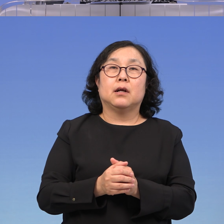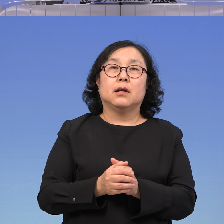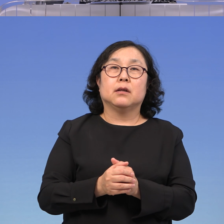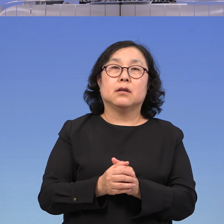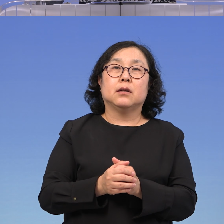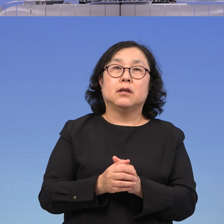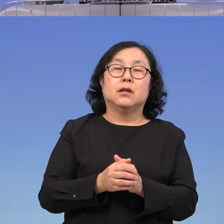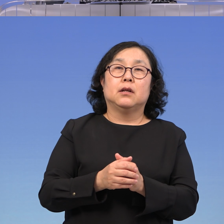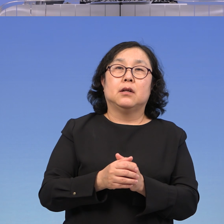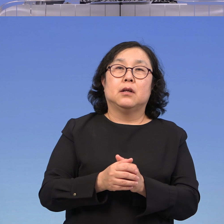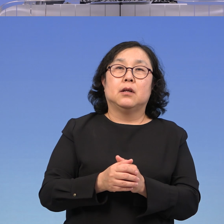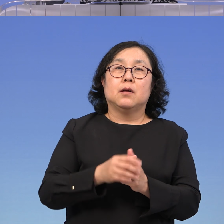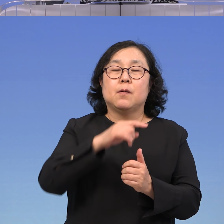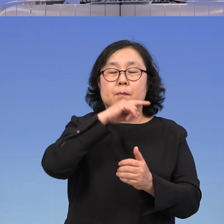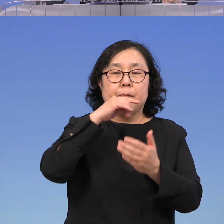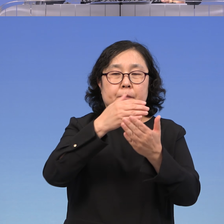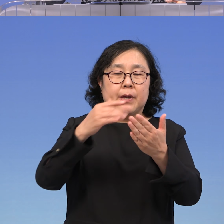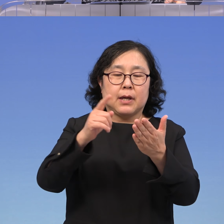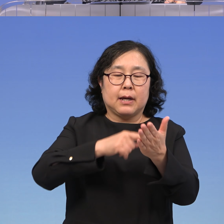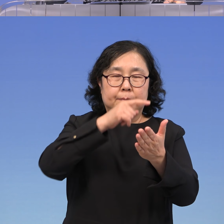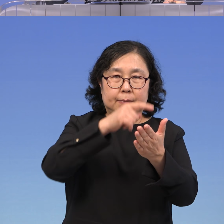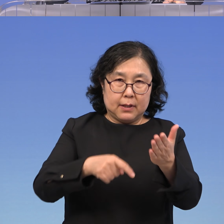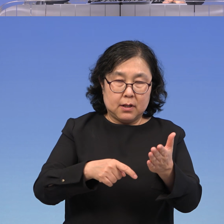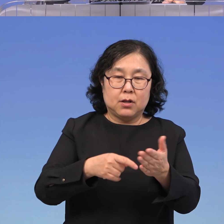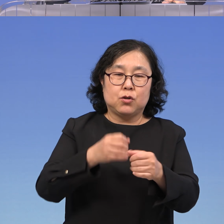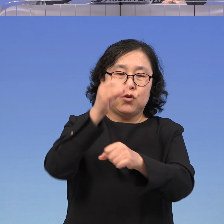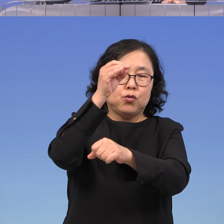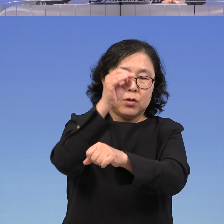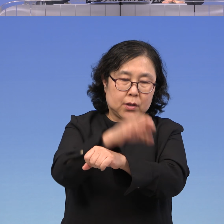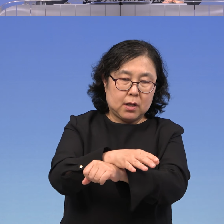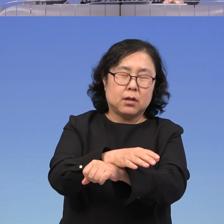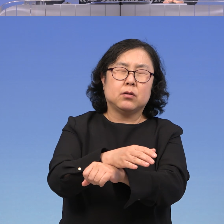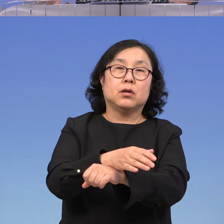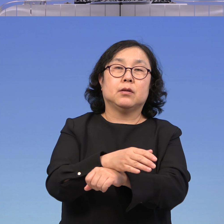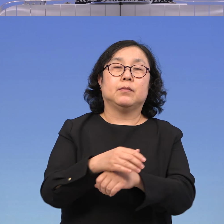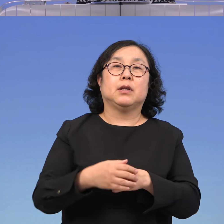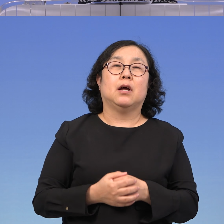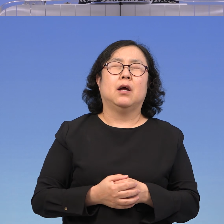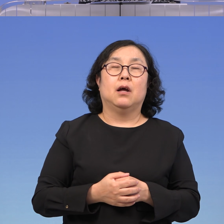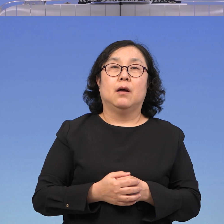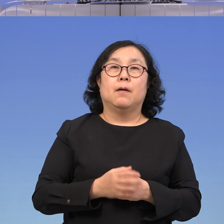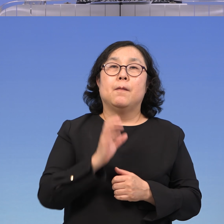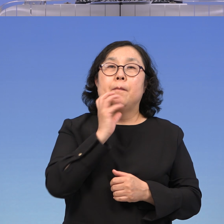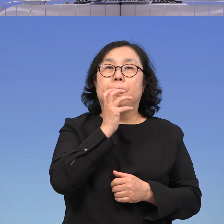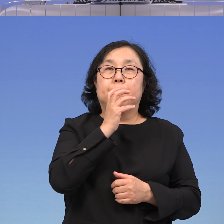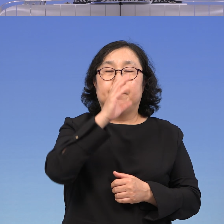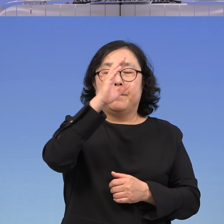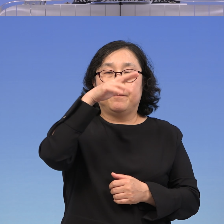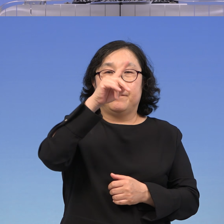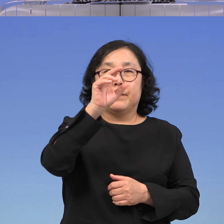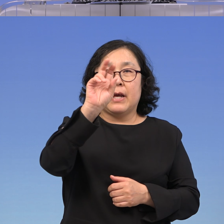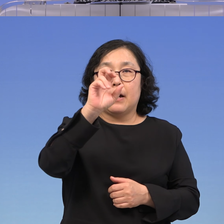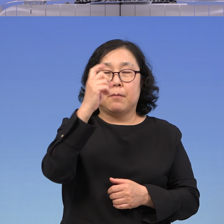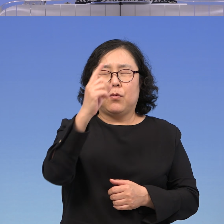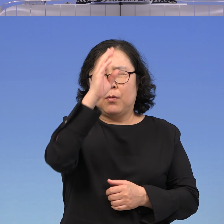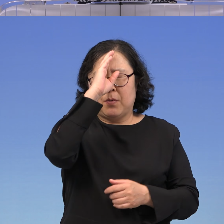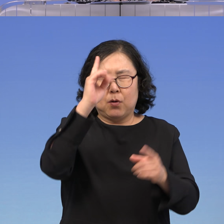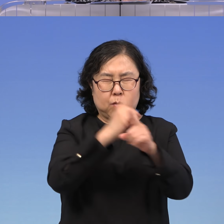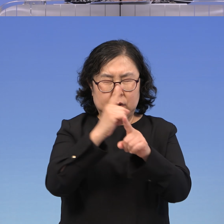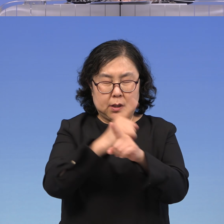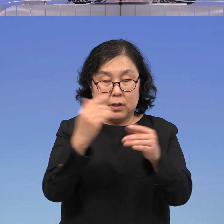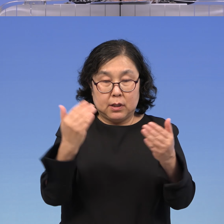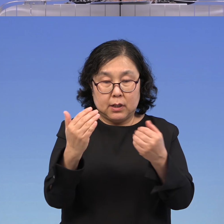아끼지 않고 내 없이 치르 신분 이라는 것 그분은 되도 로 장모 를 고치는 그기에 모든 초점이